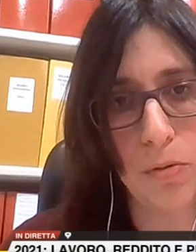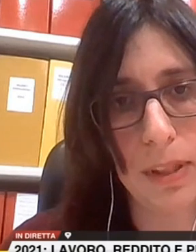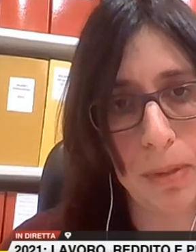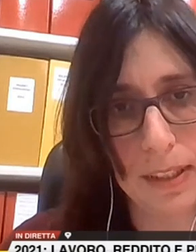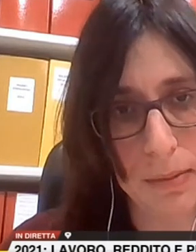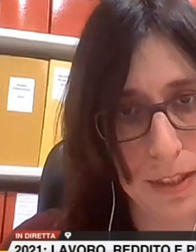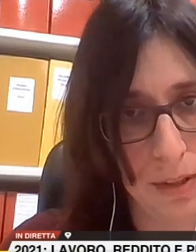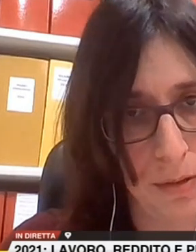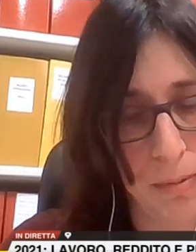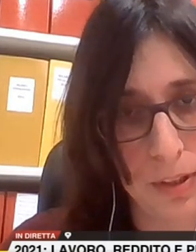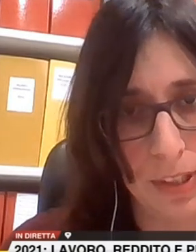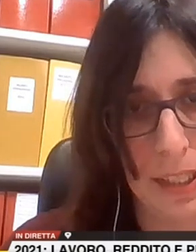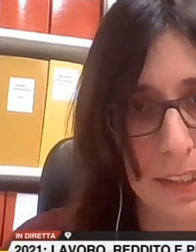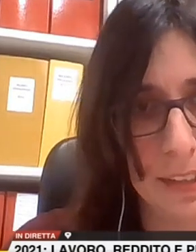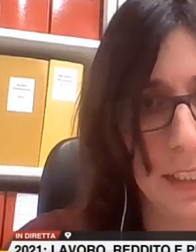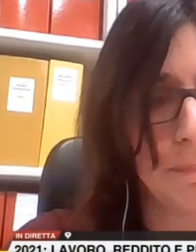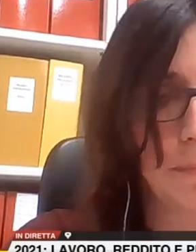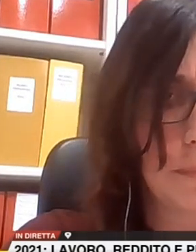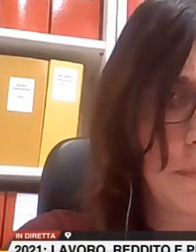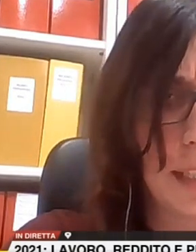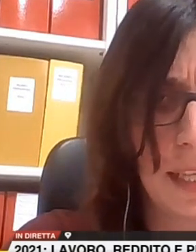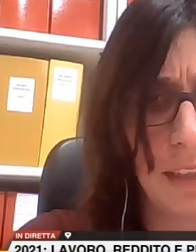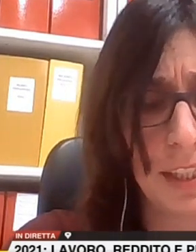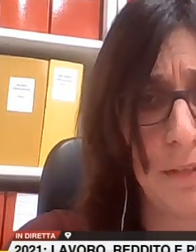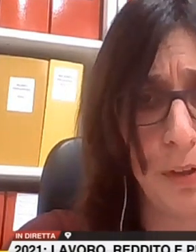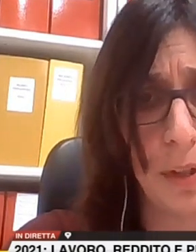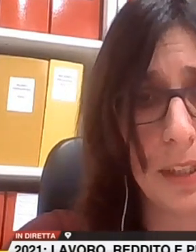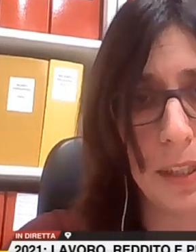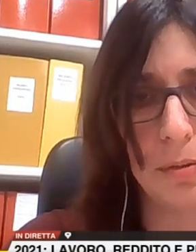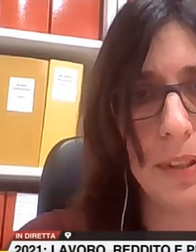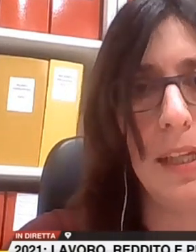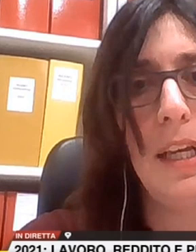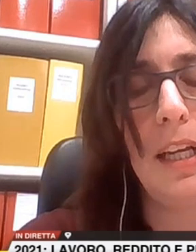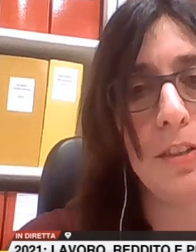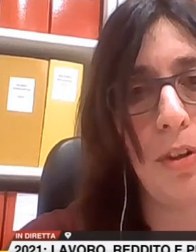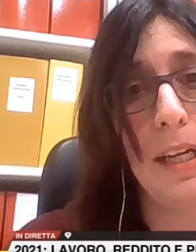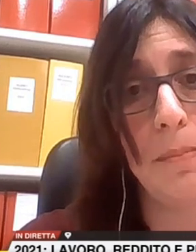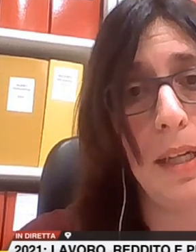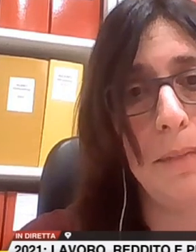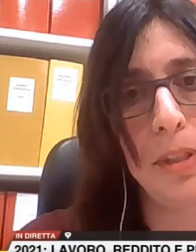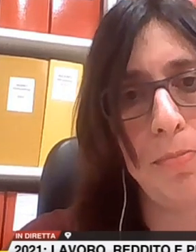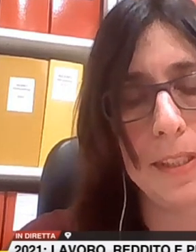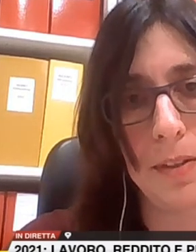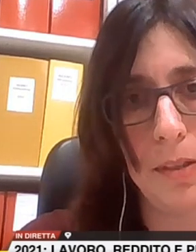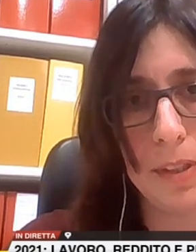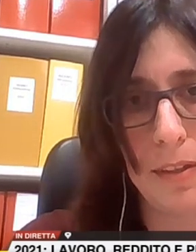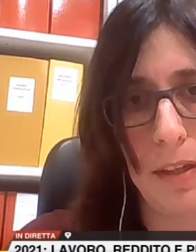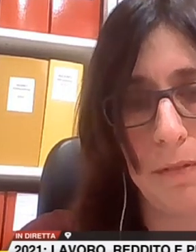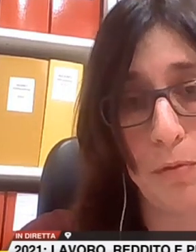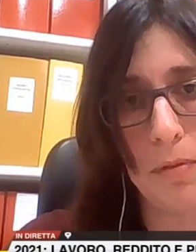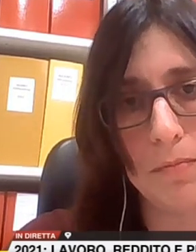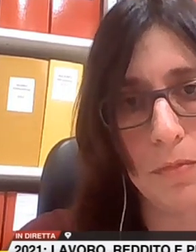programmato questa presentazione del libro di Serena Dandini, che è La vasca del Führer, che racconta la storia dell'emancipazione di